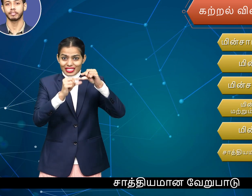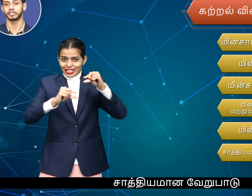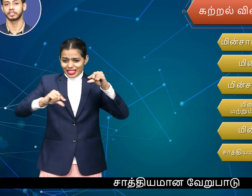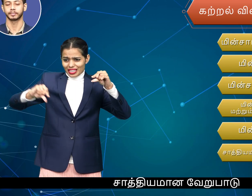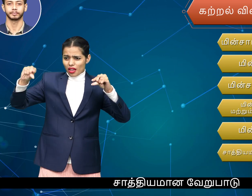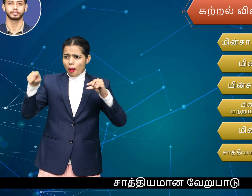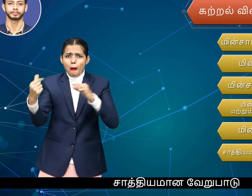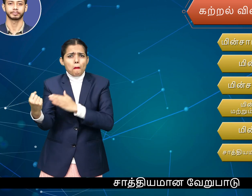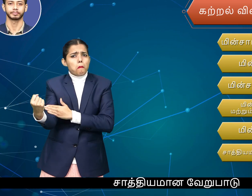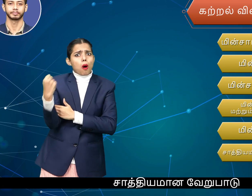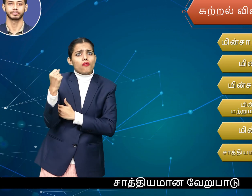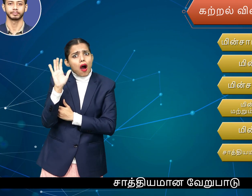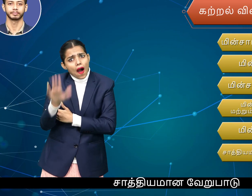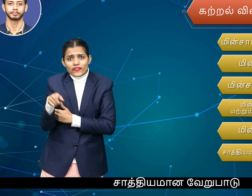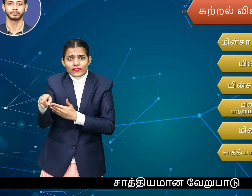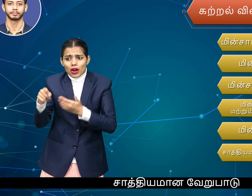மின்னழுத்த வேறுபாடு.